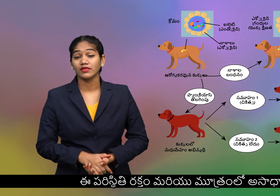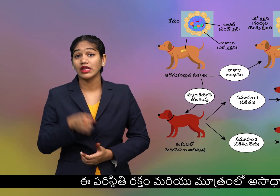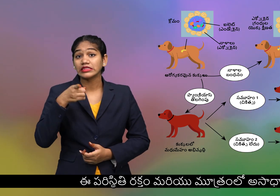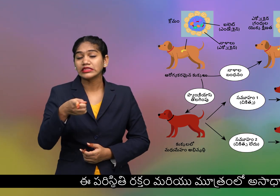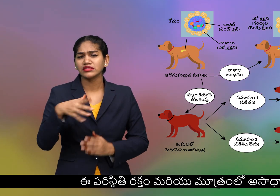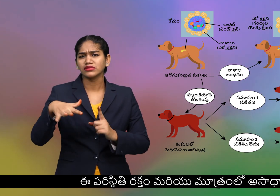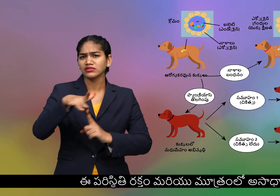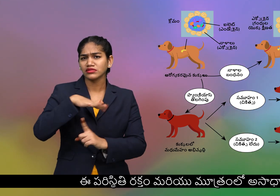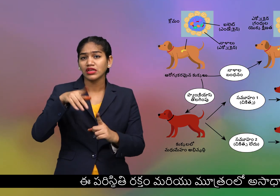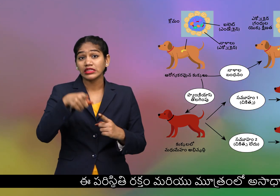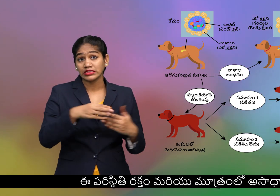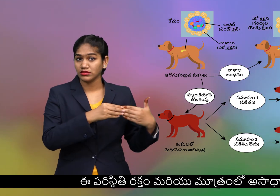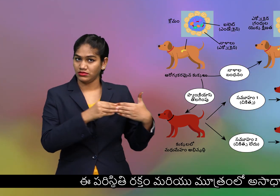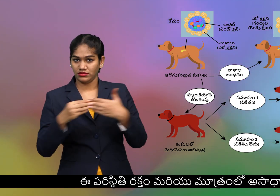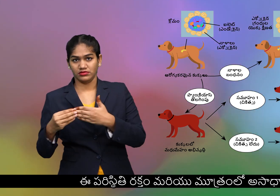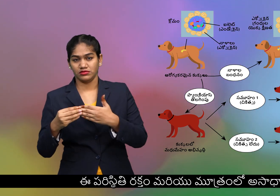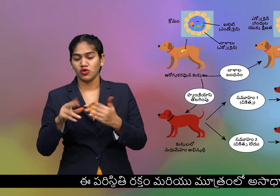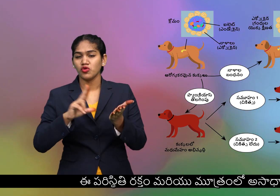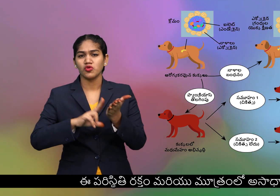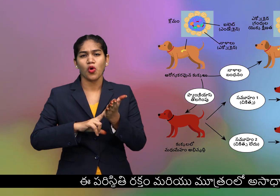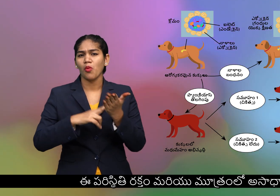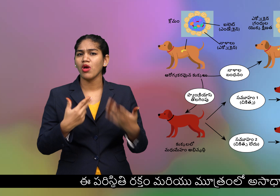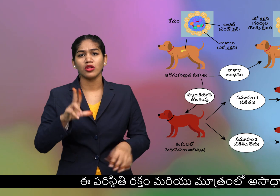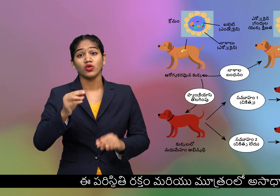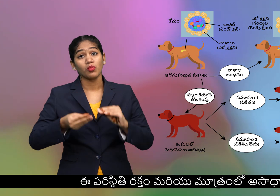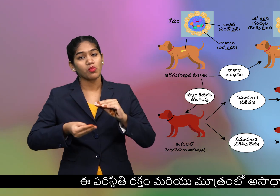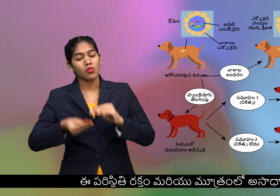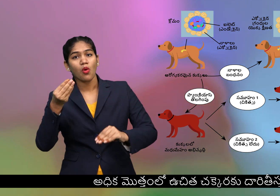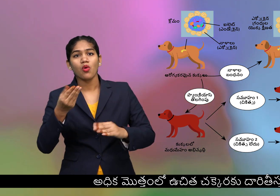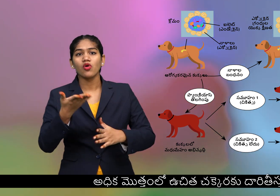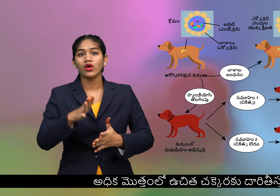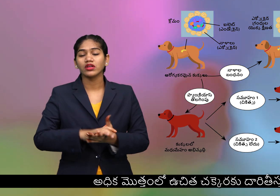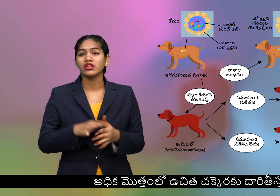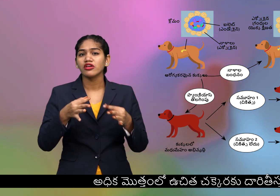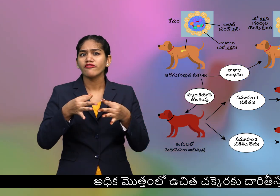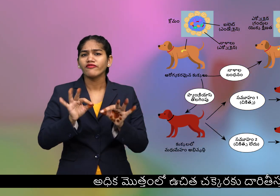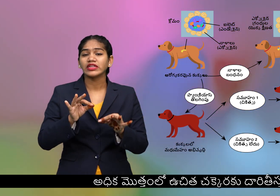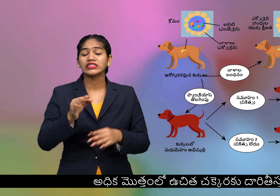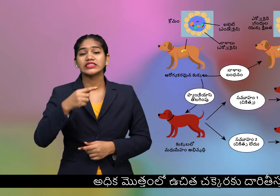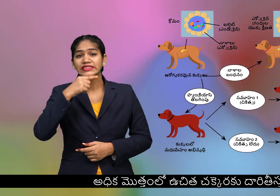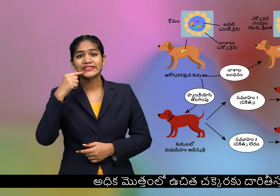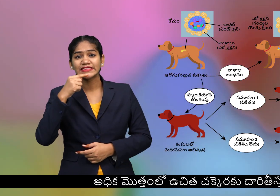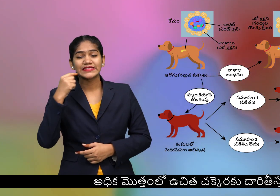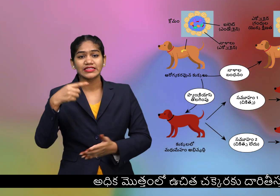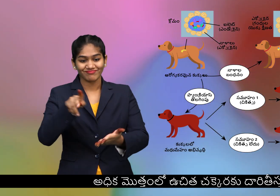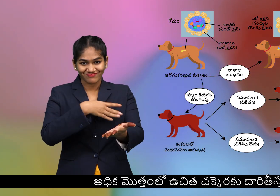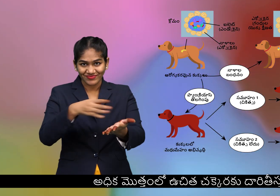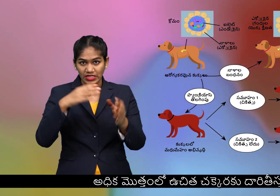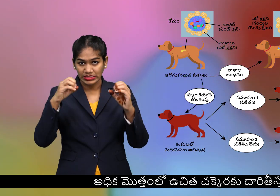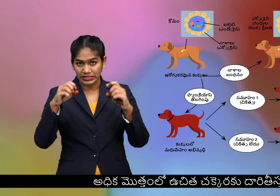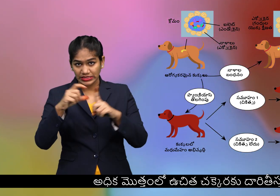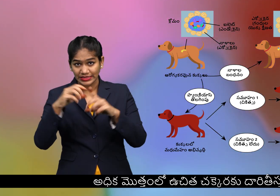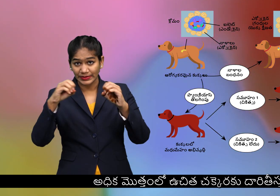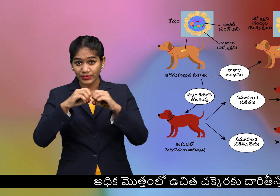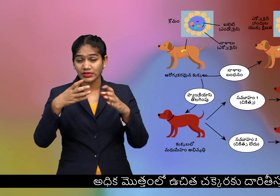ఈ పరిస్థితి రక్తం మరియు మూత్రంలో అసాధారణంగా అధిక మొత్తంలో ఉచిత చక్కెరకు దారితీస్తుంది.